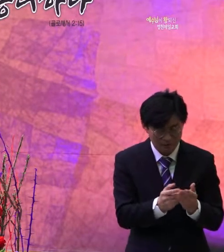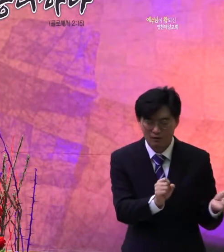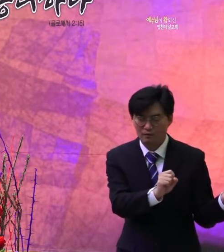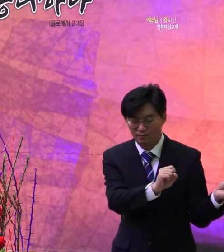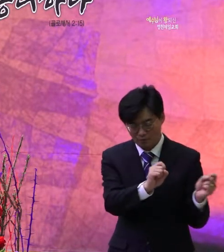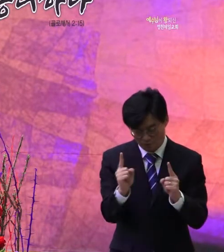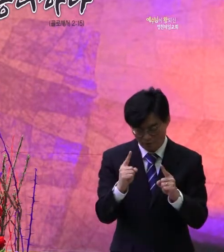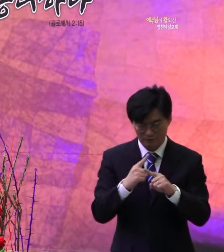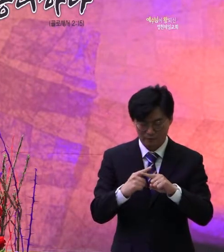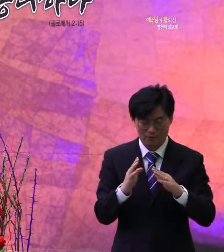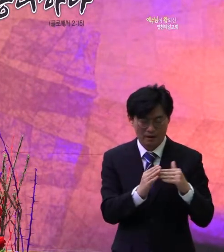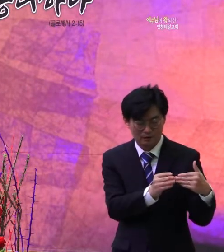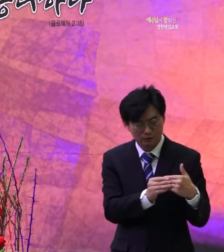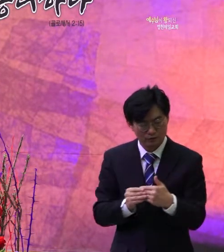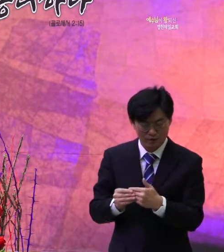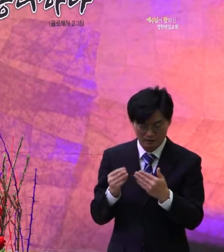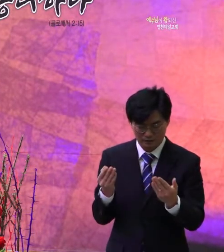주시기를 간구드립니다.